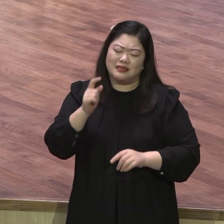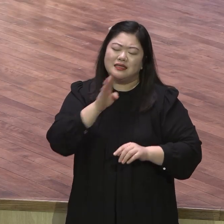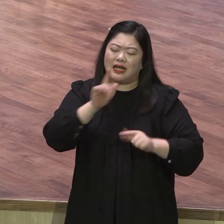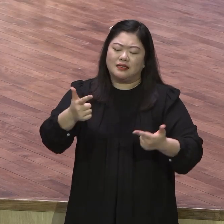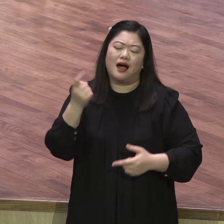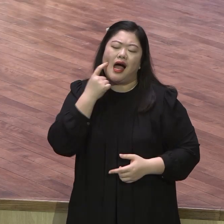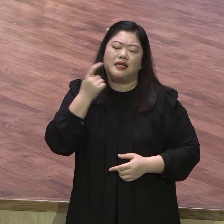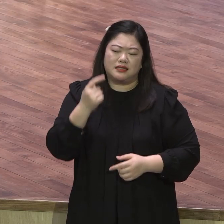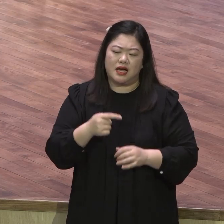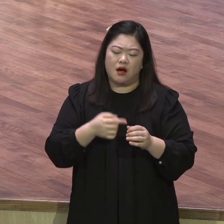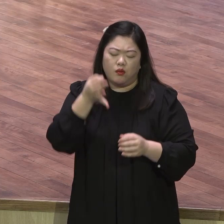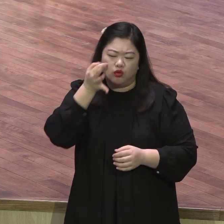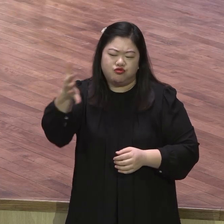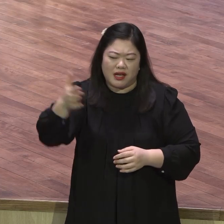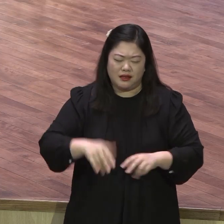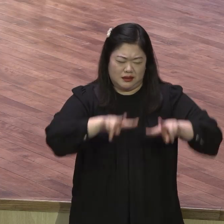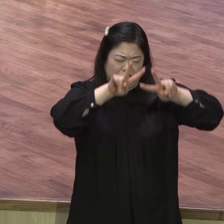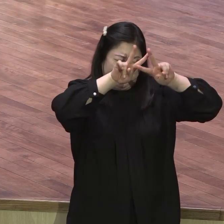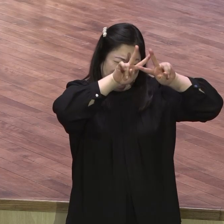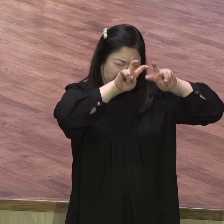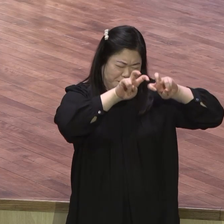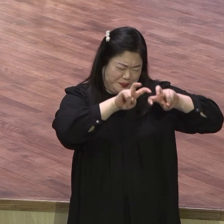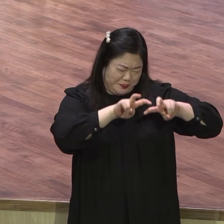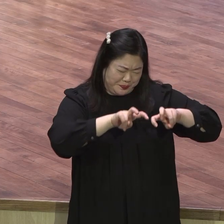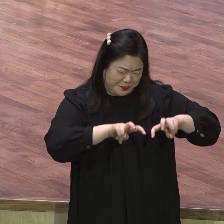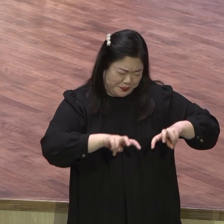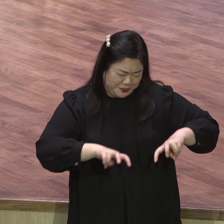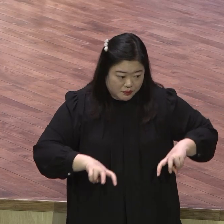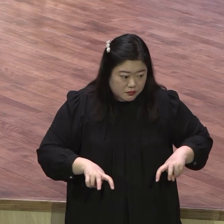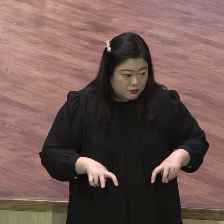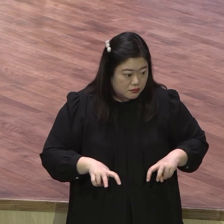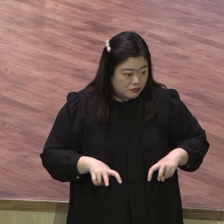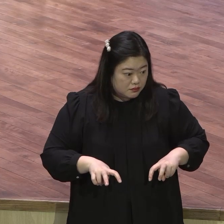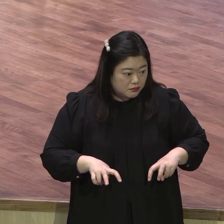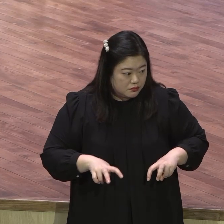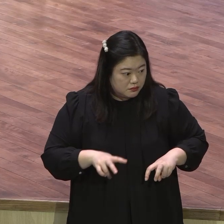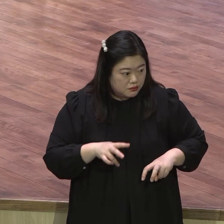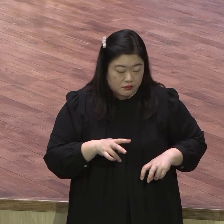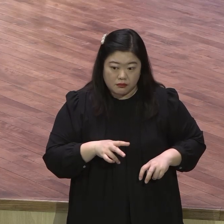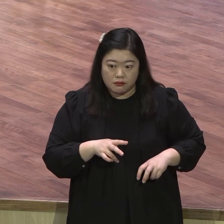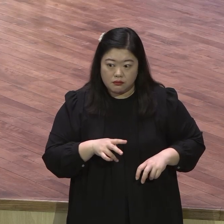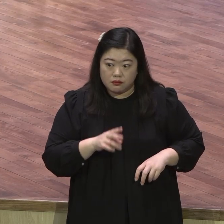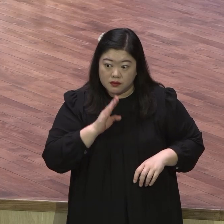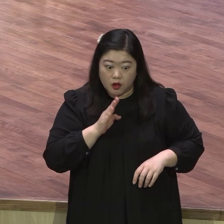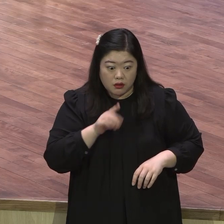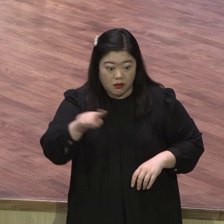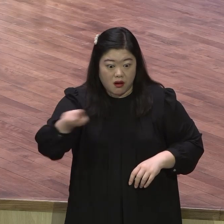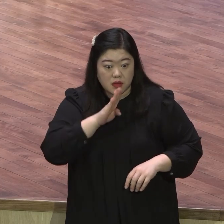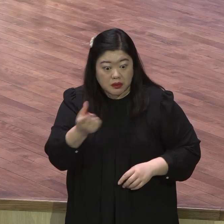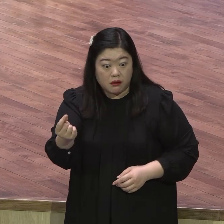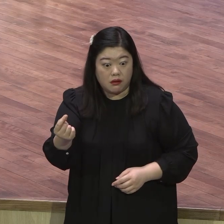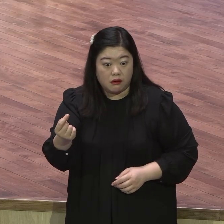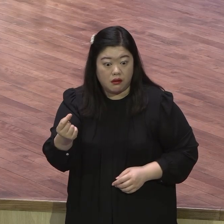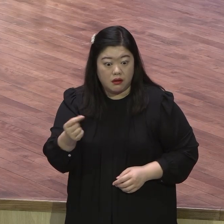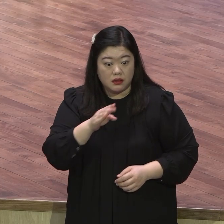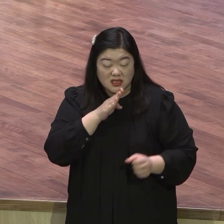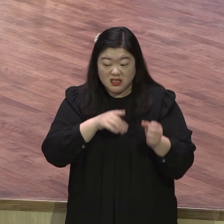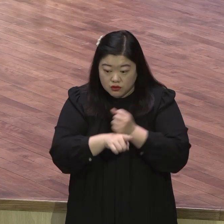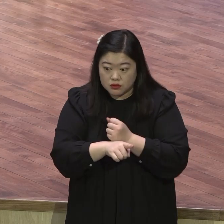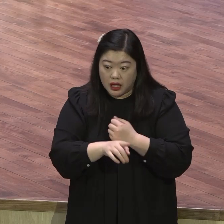예수의 이 부활 허구성을 죽음에서 살아났다는 이 허구성을 설명하려고 추적을 했다는데